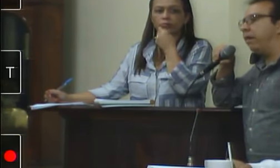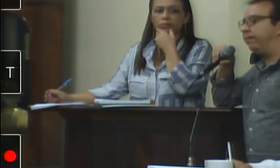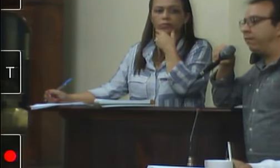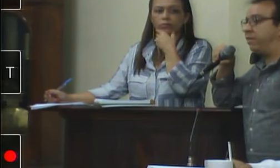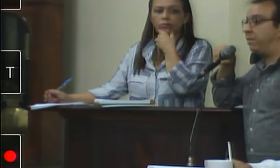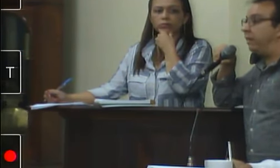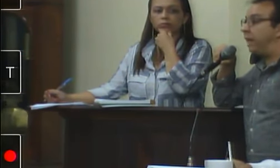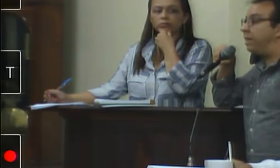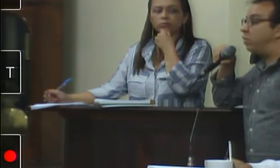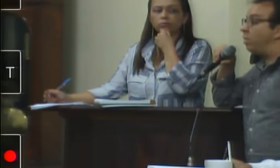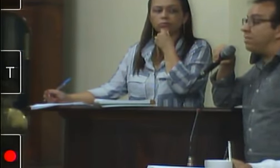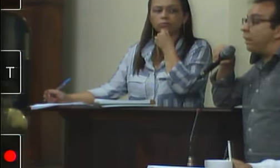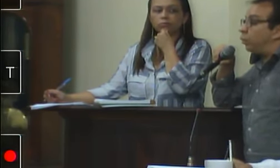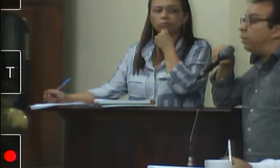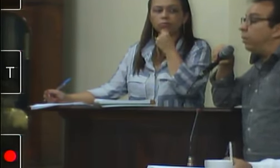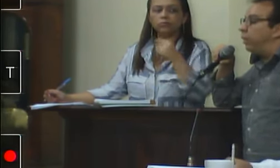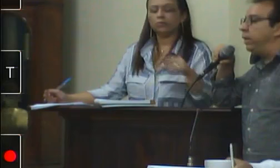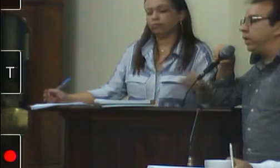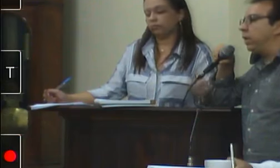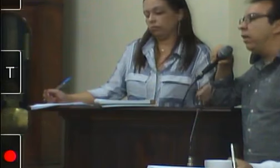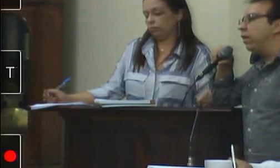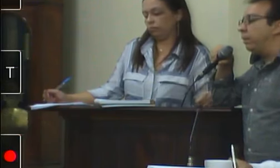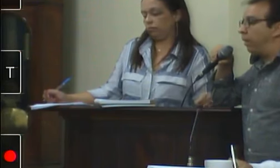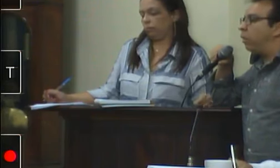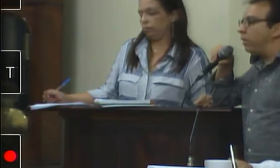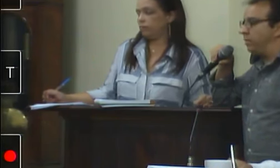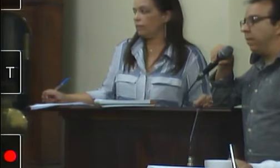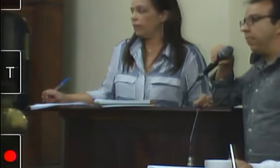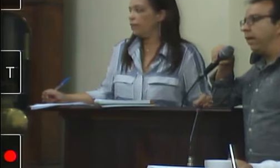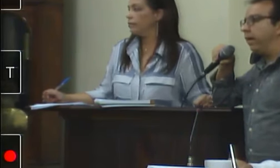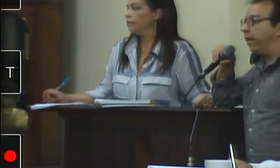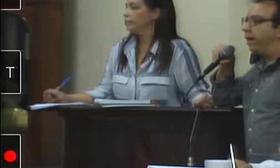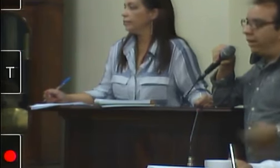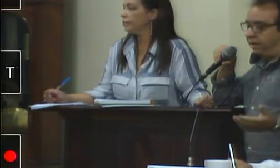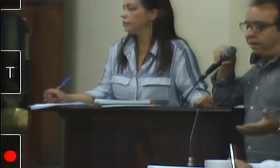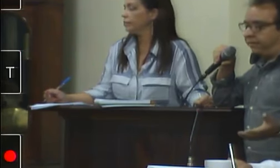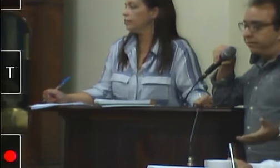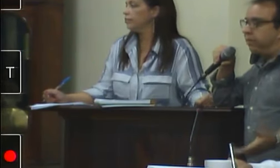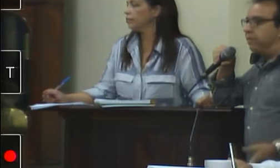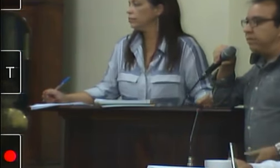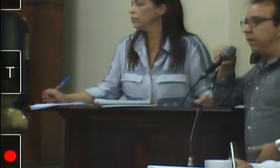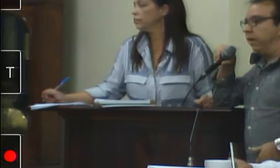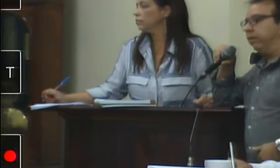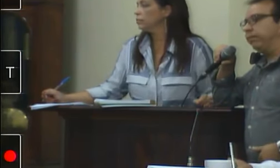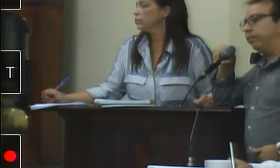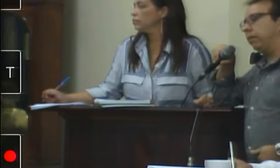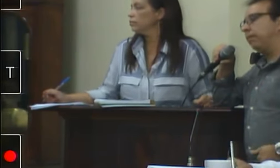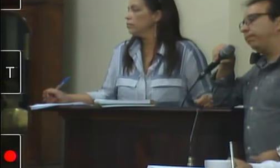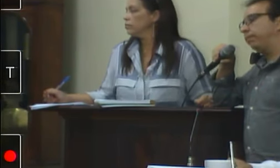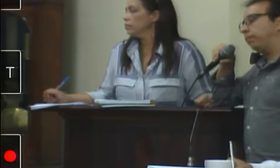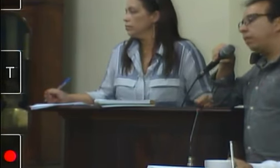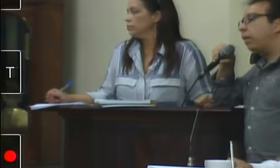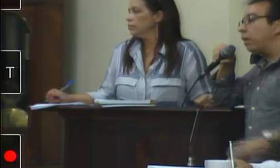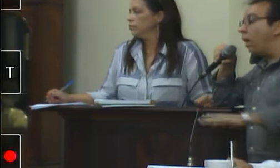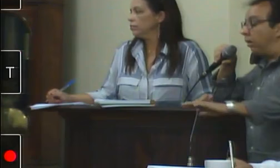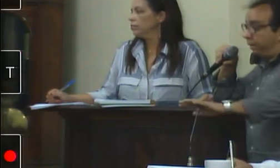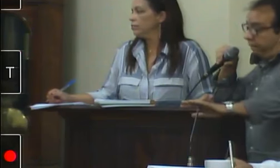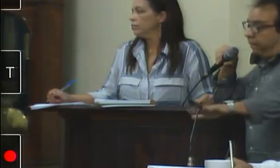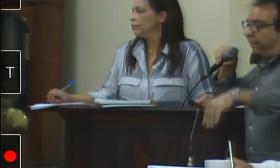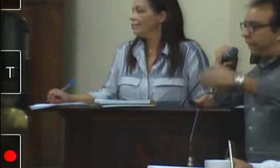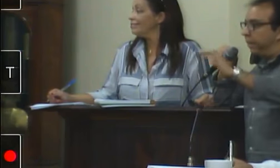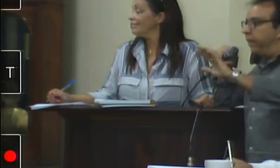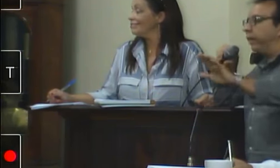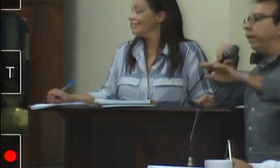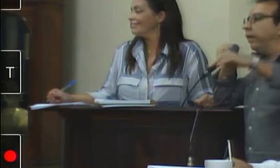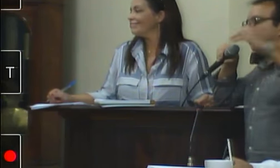uma facilidade de alcançar tudo que a política preconiza. Tá, né? Essa nova portaria. Então, sim, por enquanto, ainda não está totalmente